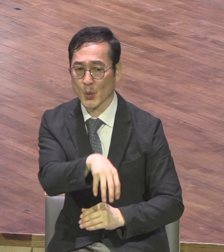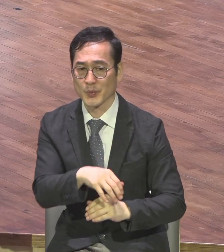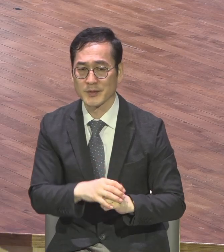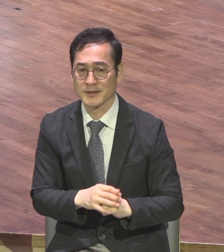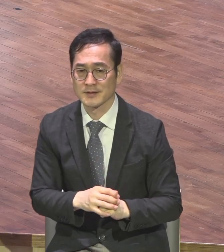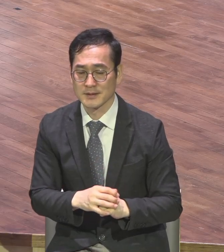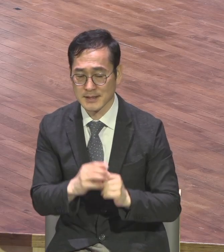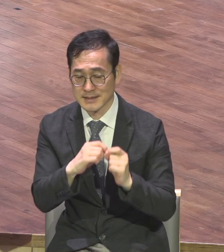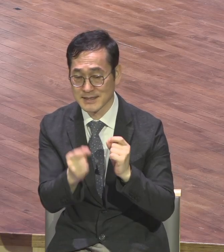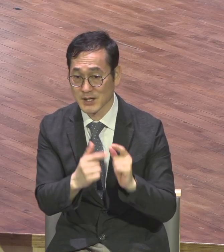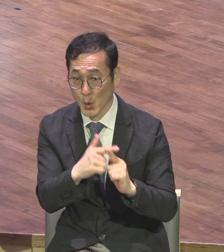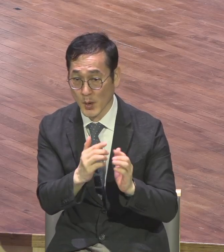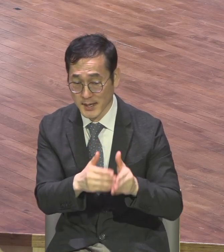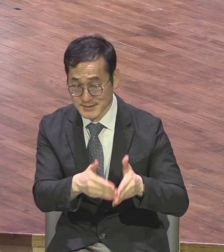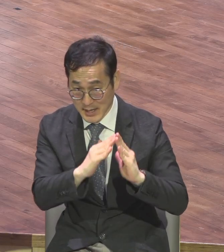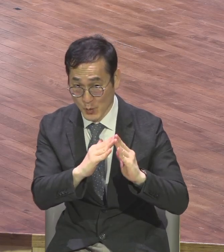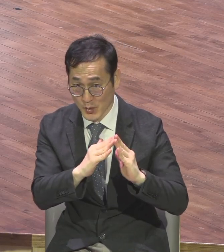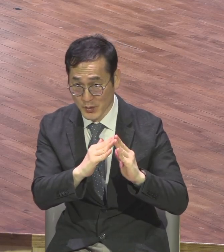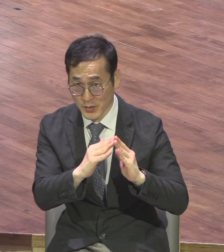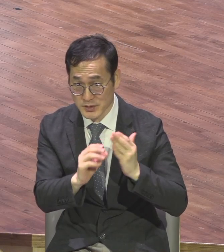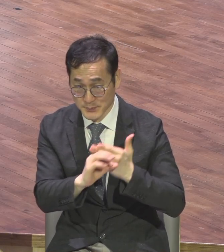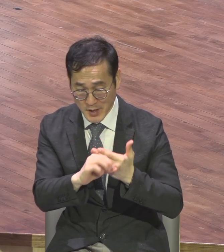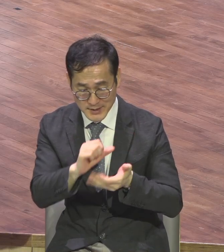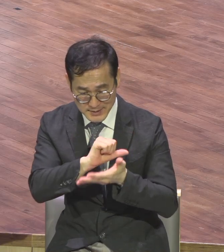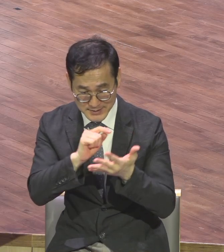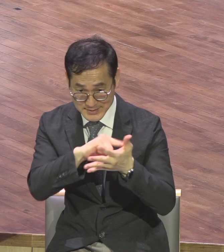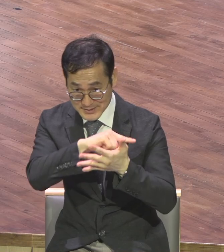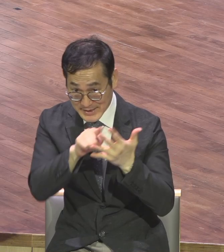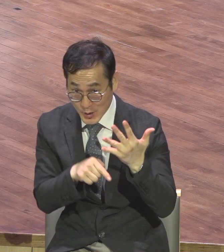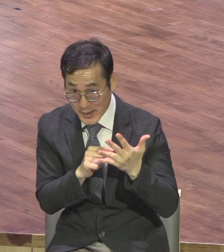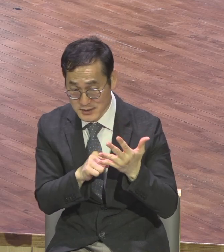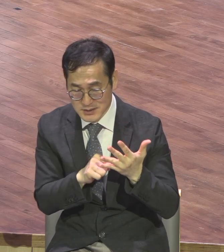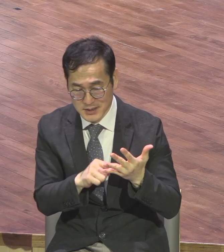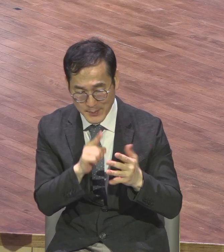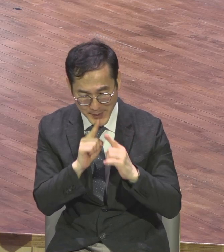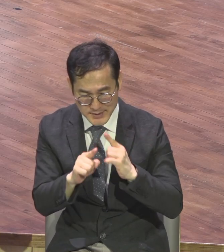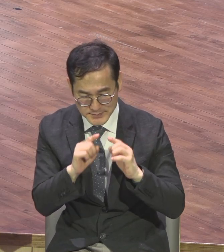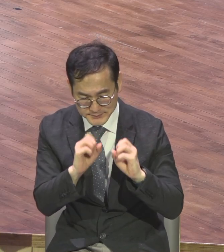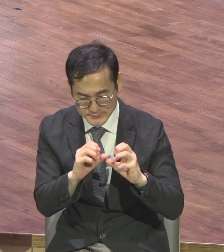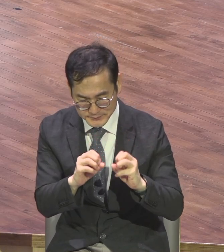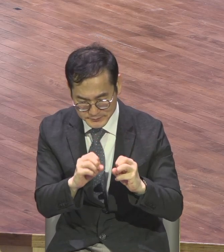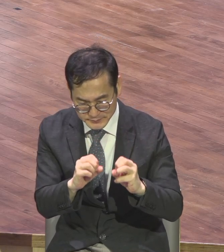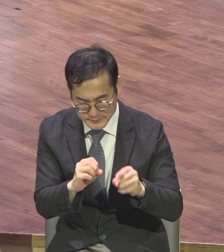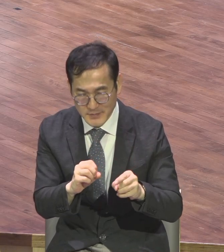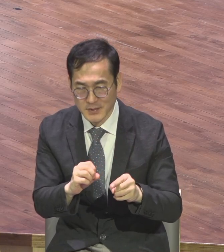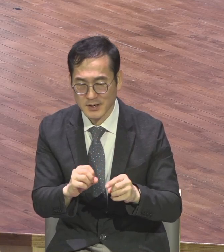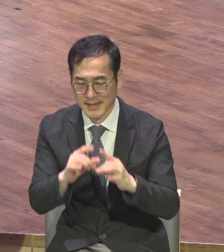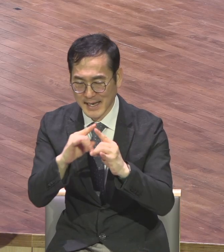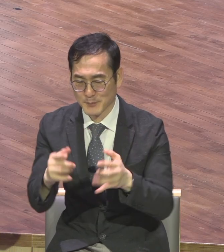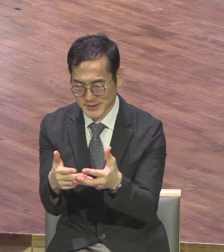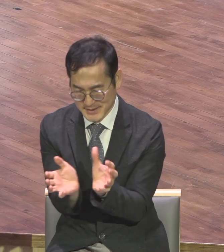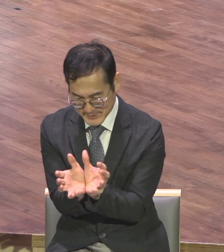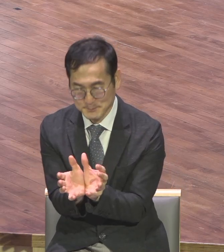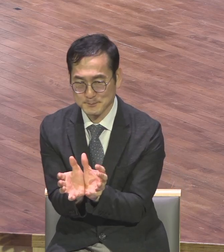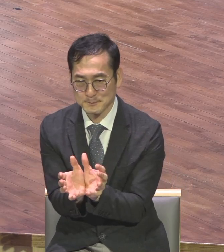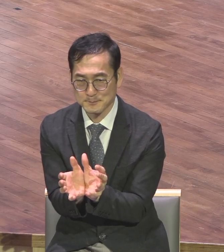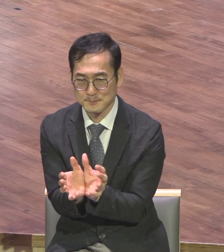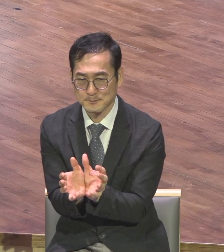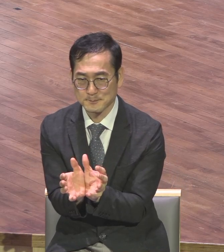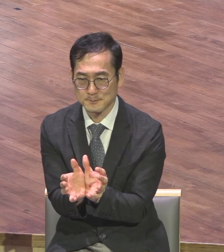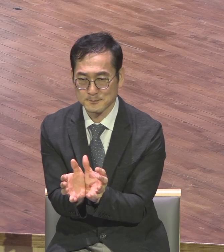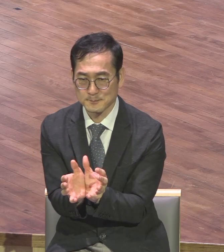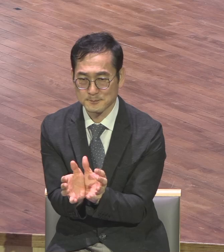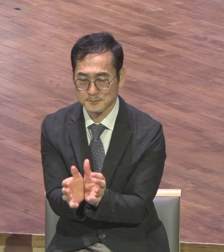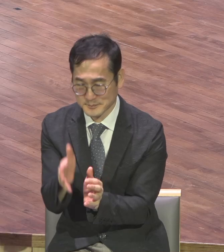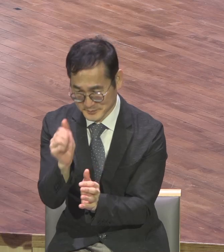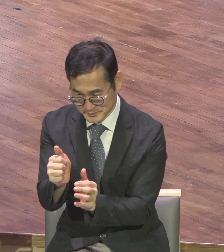되어지면 다섯 가지가 자꾸 뿌리 내리죠. 이 안에 지속을 전도 캠프팀이 배출이 되고 전도 캠프를 통해서 다섯